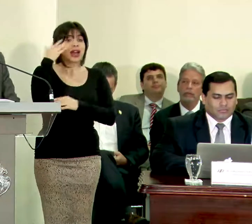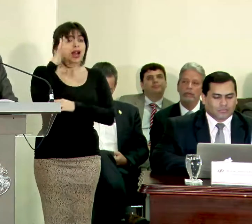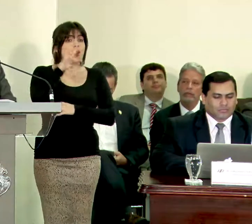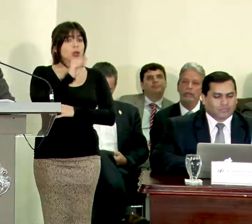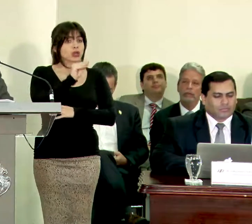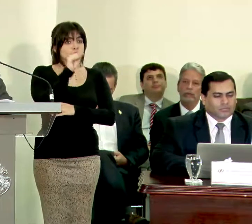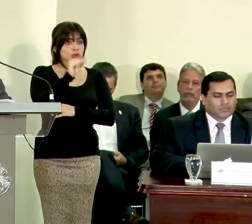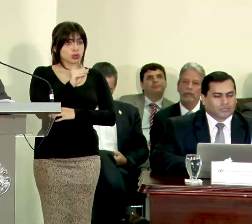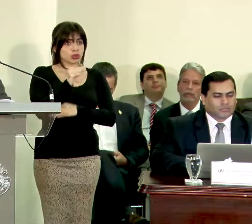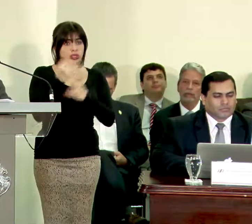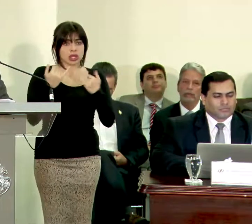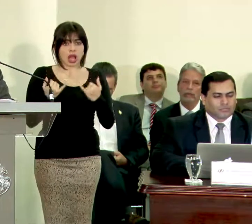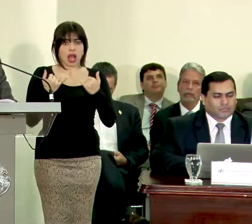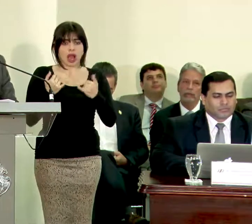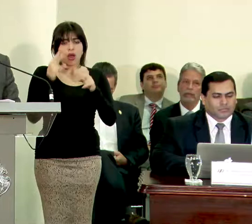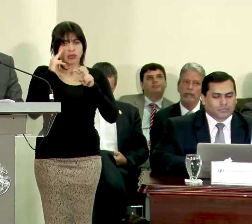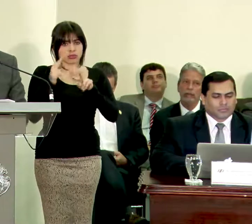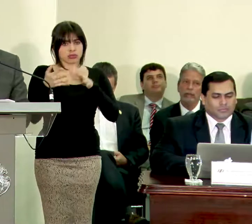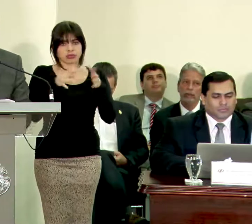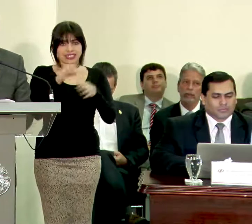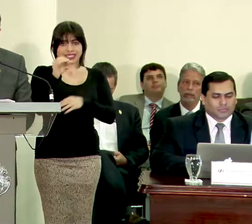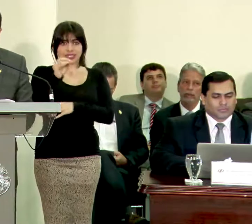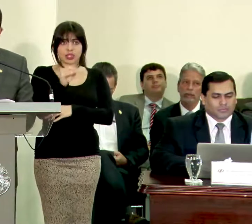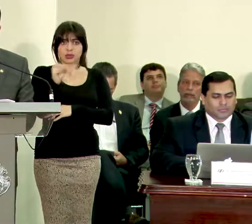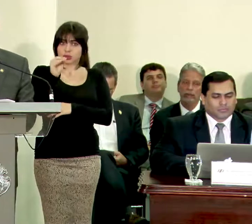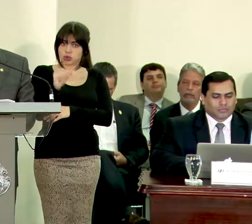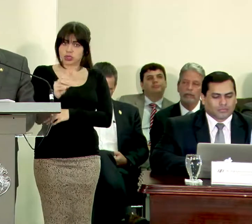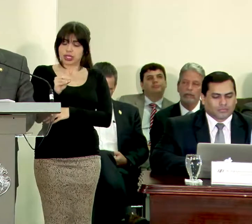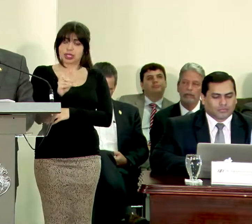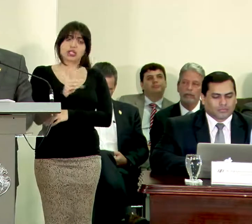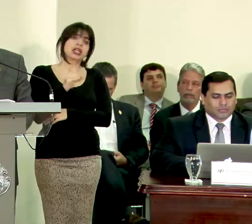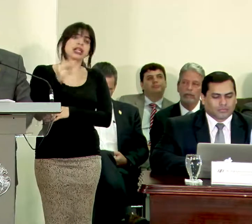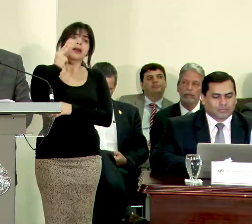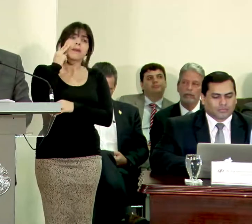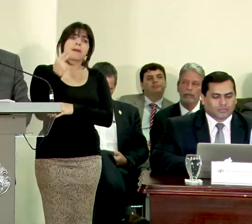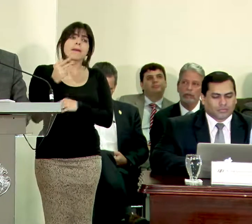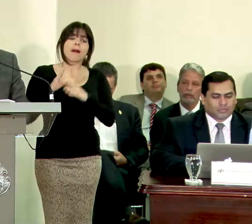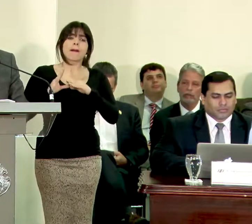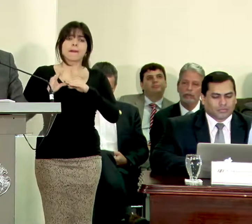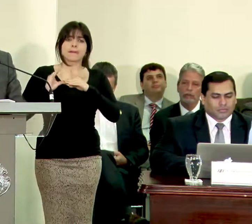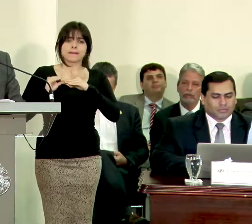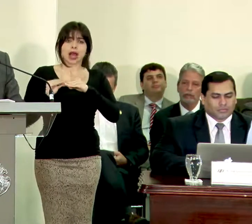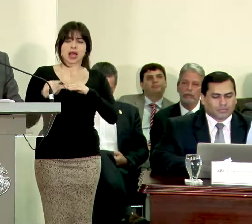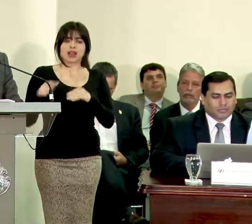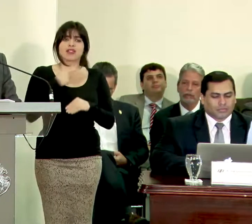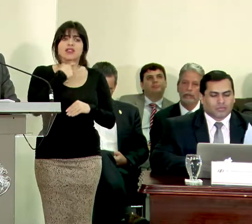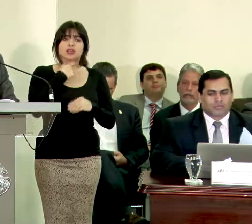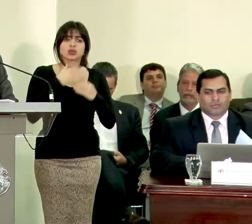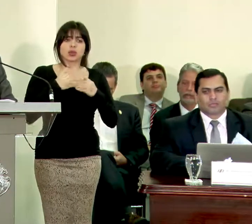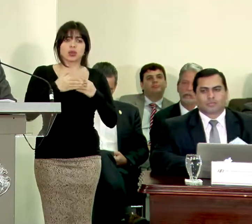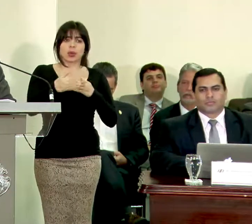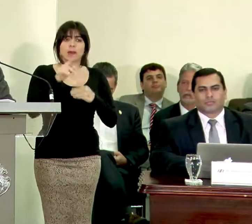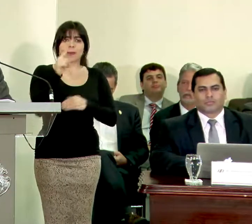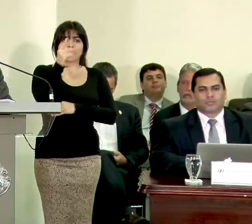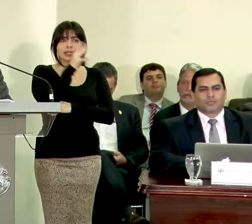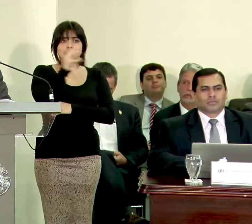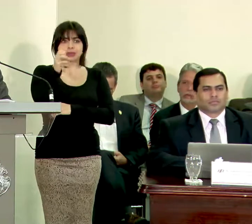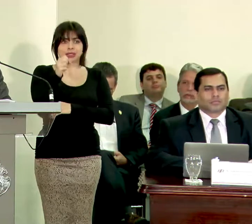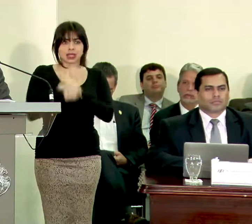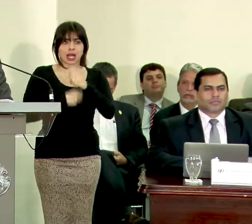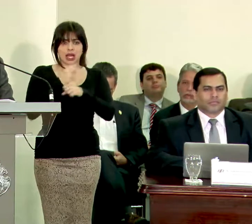4%, se estima ahora en un 0% y se pronostica que sea baja la inflación durante el primer semestre